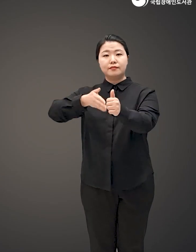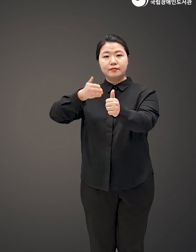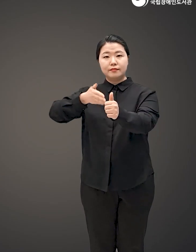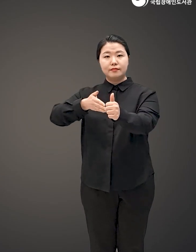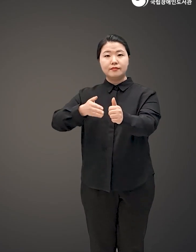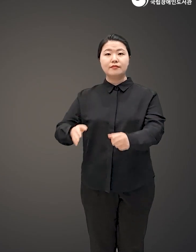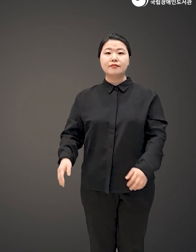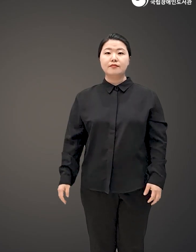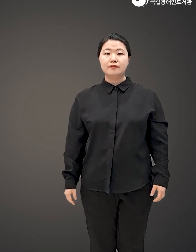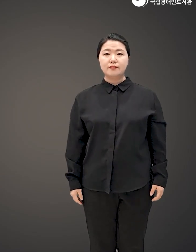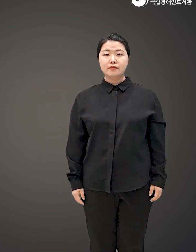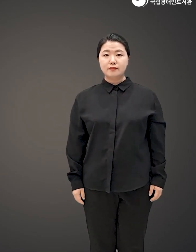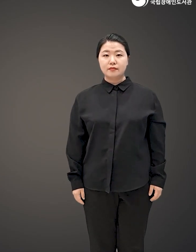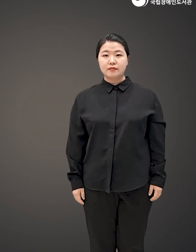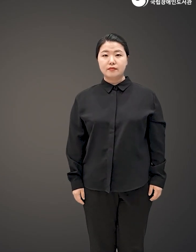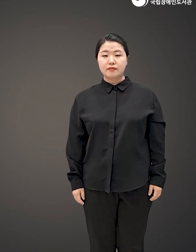맥킨티.